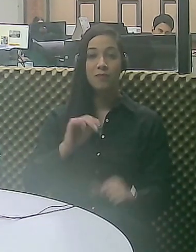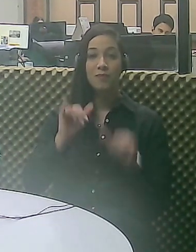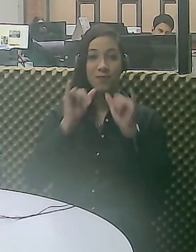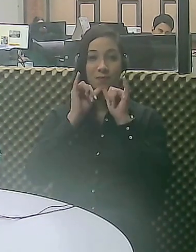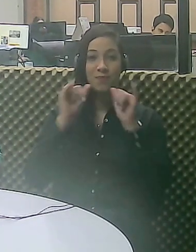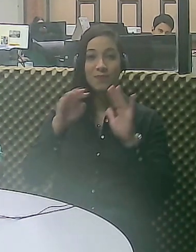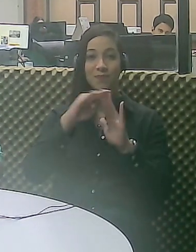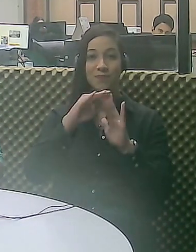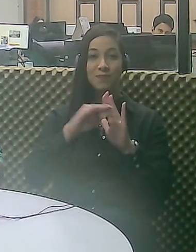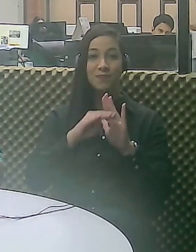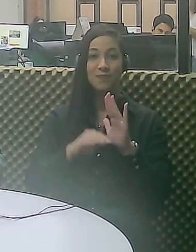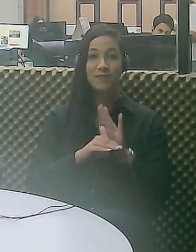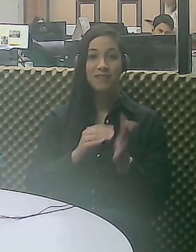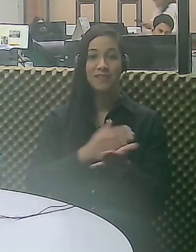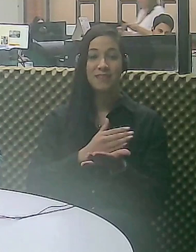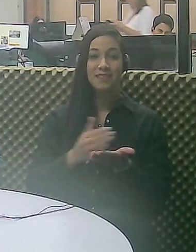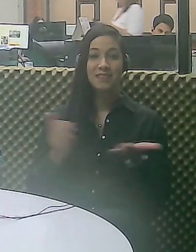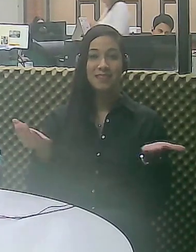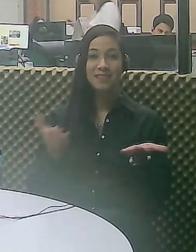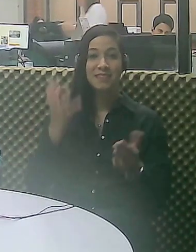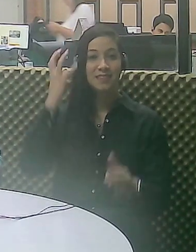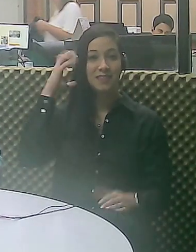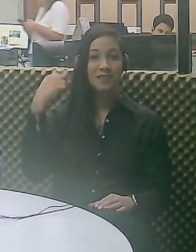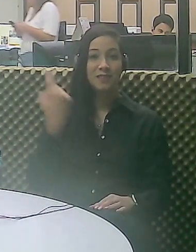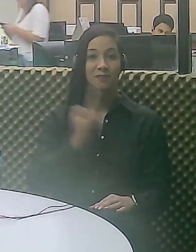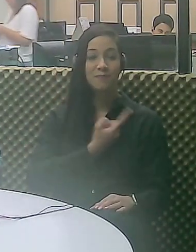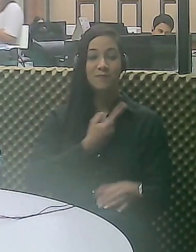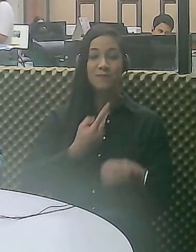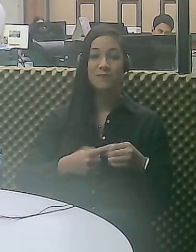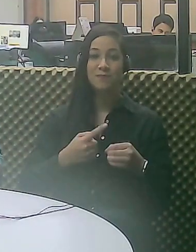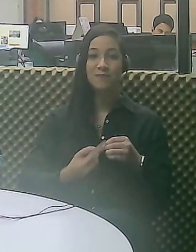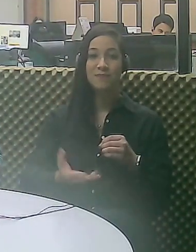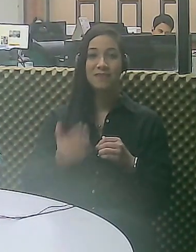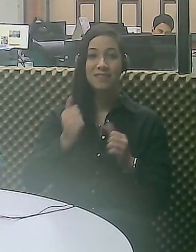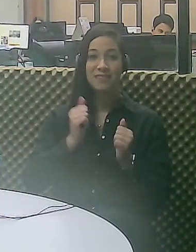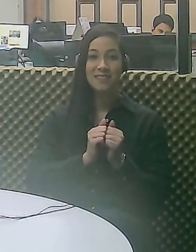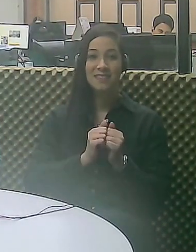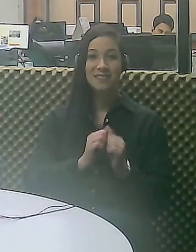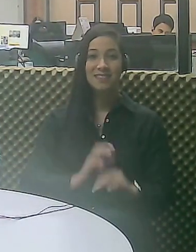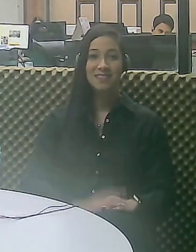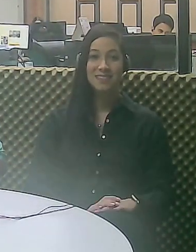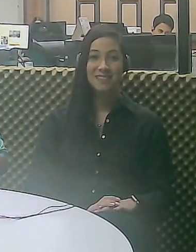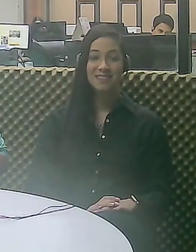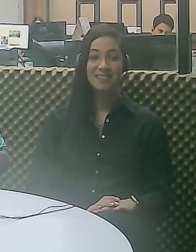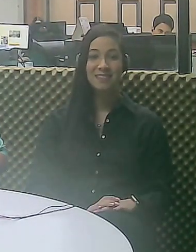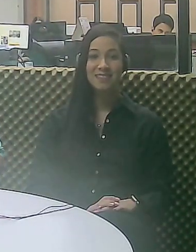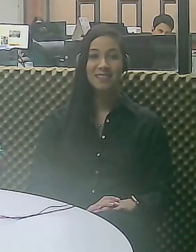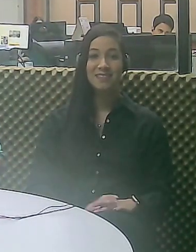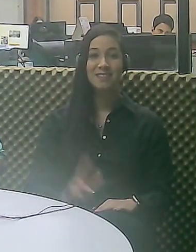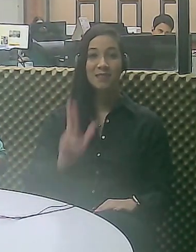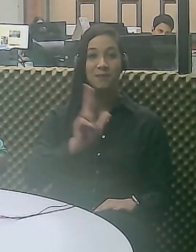Essas e outras notícias a partir de agora na Rádio Nossa Cidade. Vem com a gente.